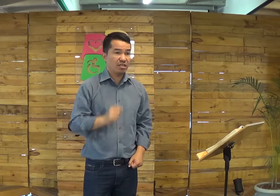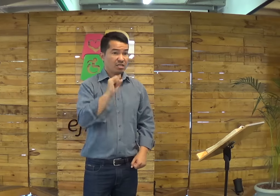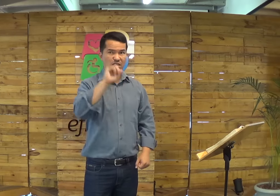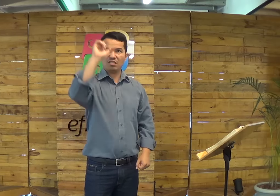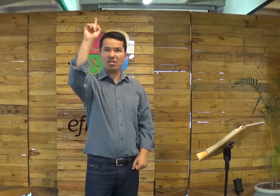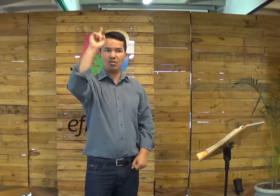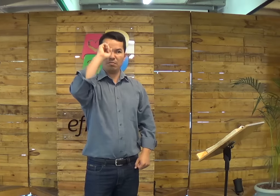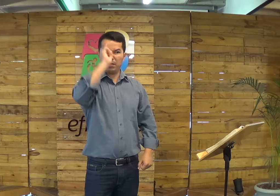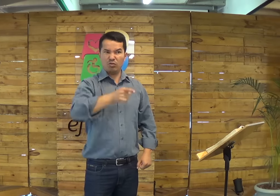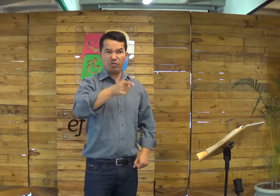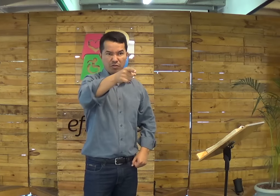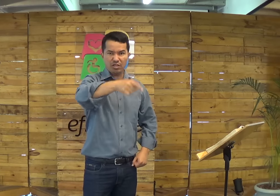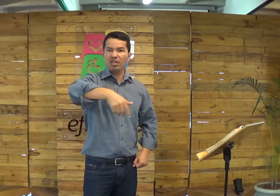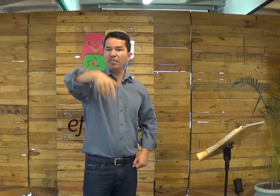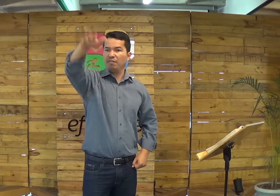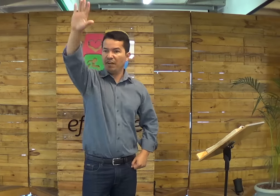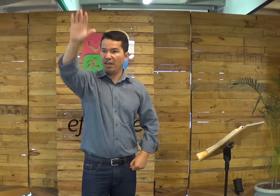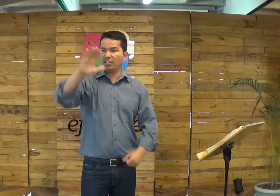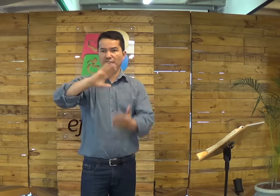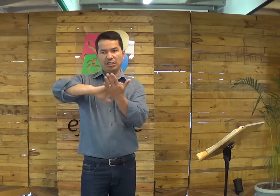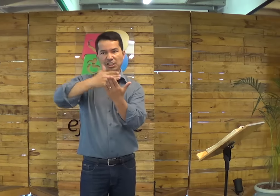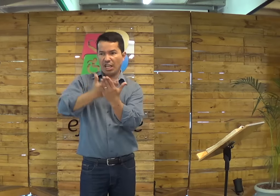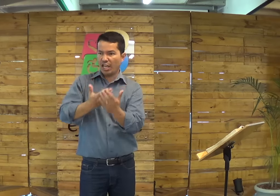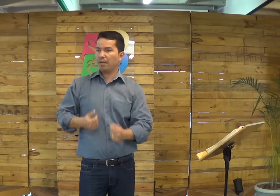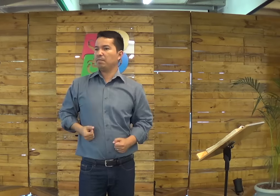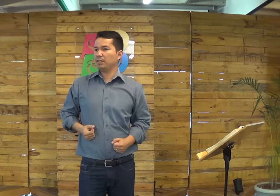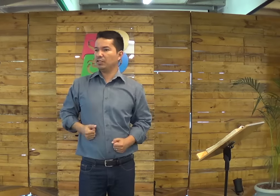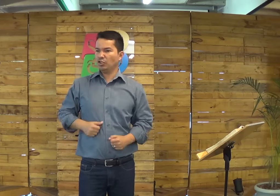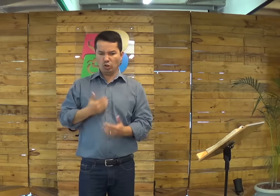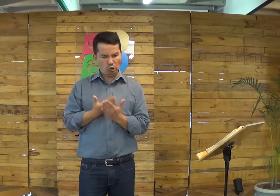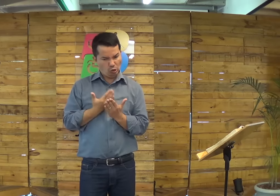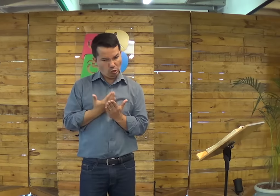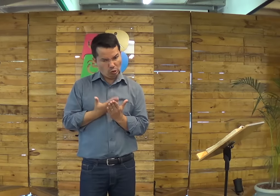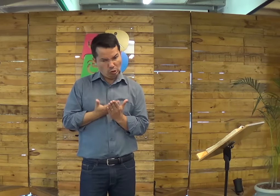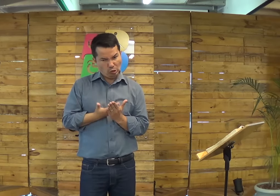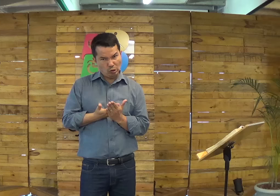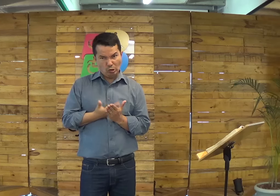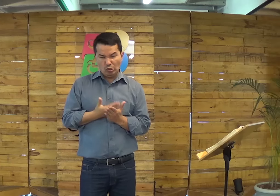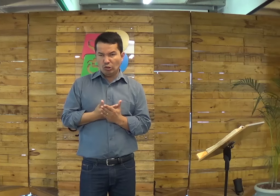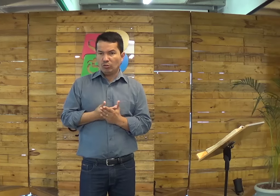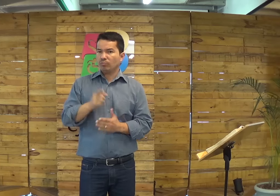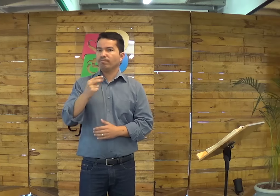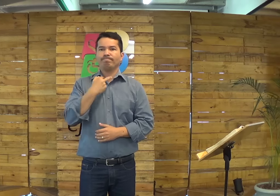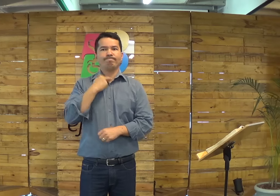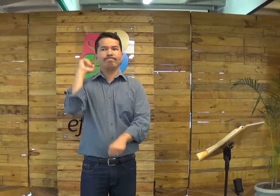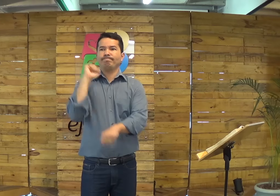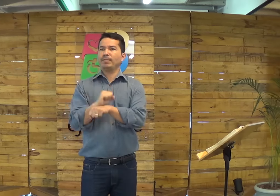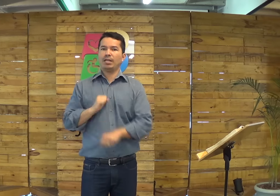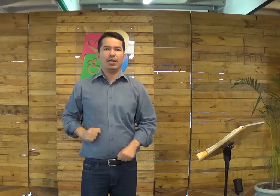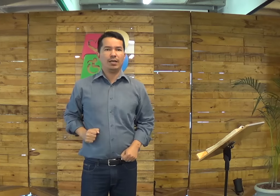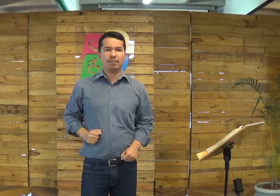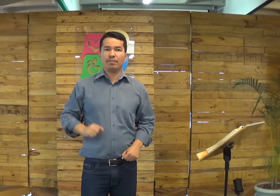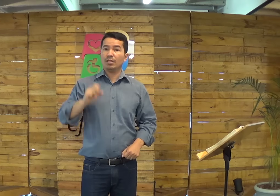parar se Deus mandou você não vai lá seja intérprete estude para isso você não pode ficar